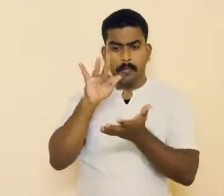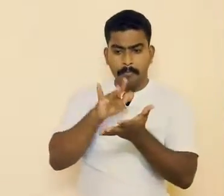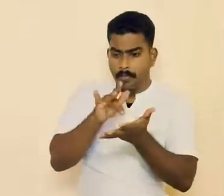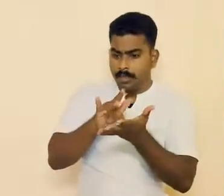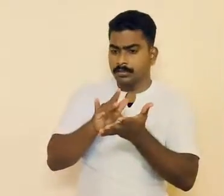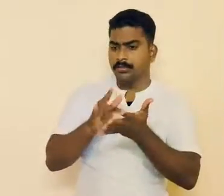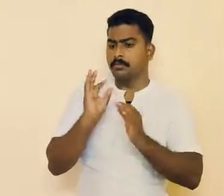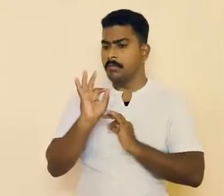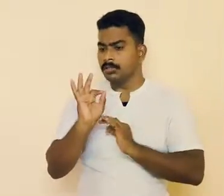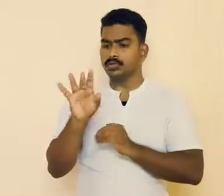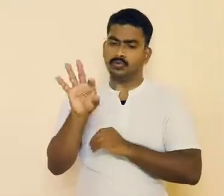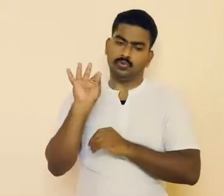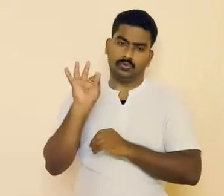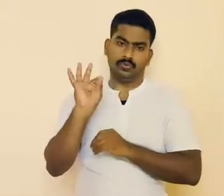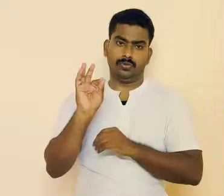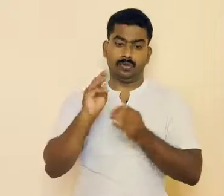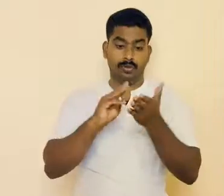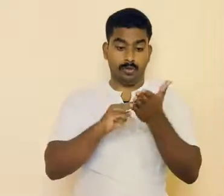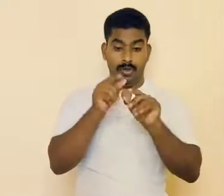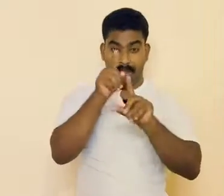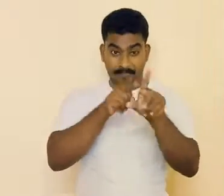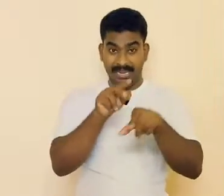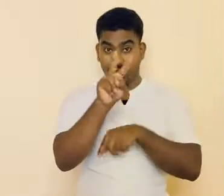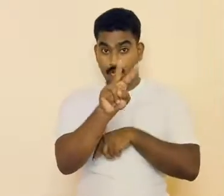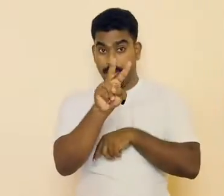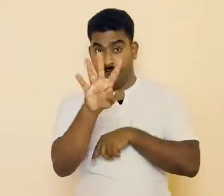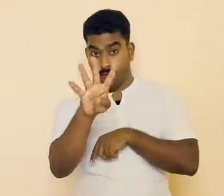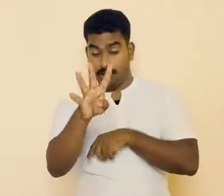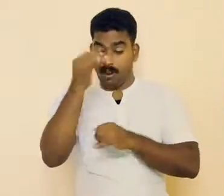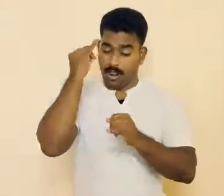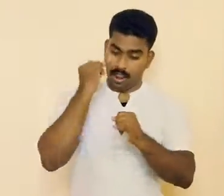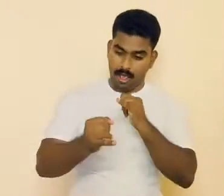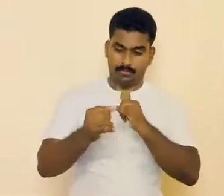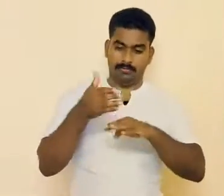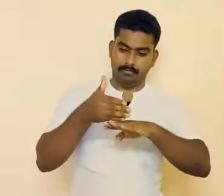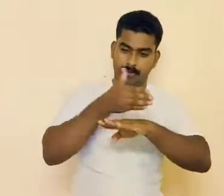പരീക്ഷാ കേന്ദ്രങ്ങൾ തിരഞ്ഞെടുക്കാൻ വിദ്യാർത്ഥികൾക്ക് ഓൺലൈനിൽ അപേക്ഷിക്കാം.